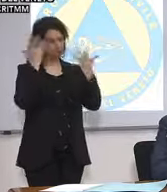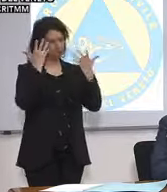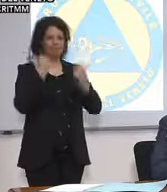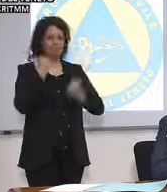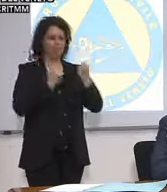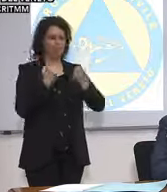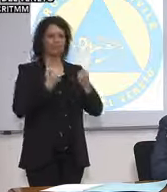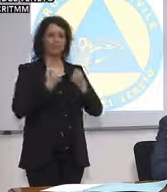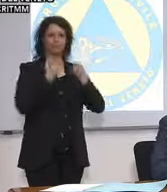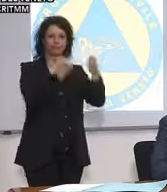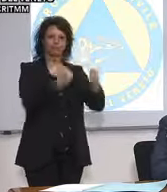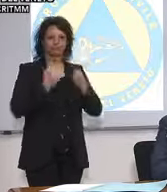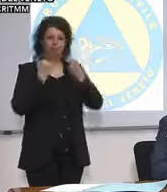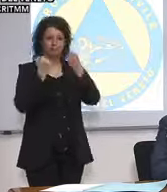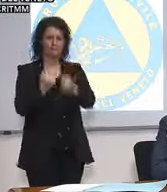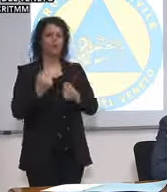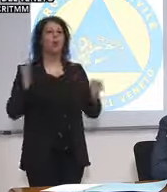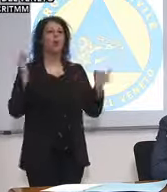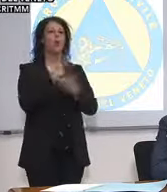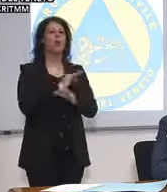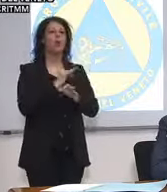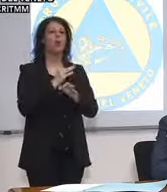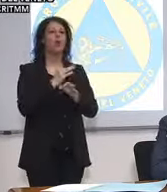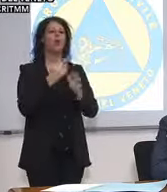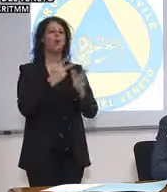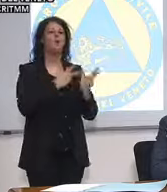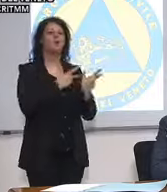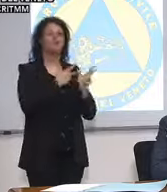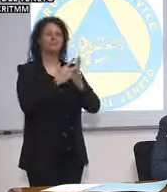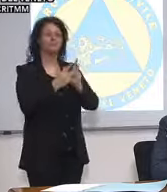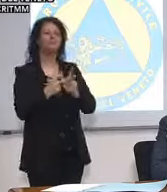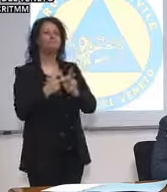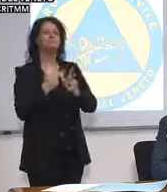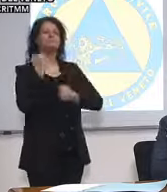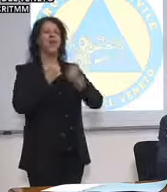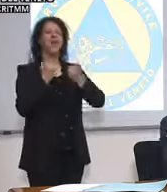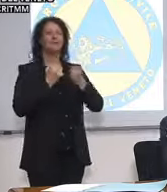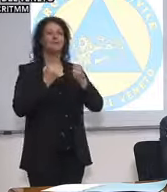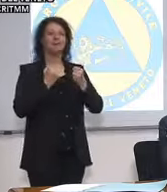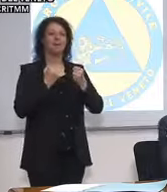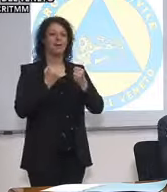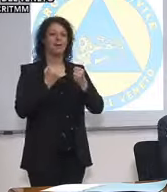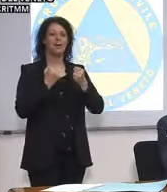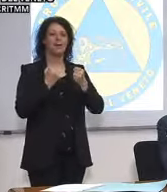away in macchina, come si chiama? Vabbè, evito di citare nomi commerciali. Perché?